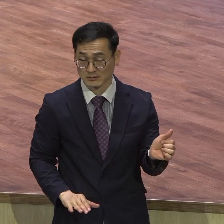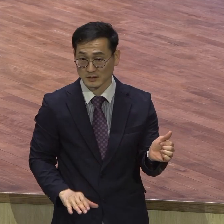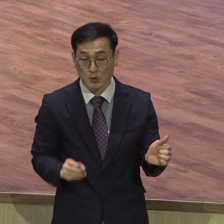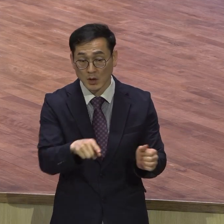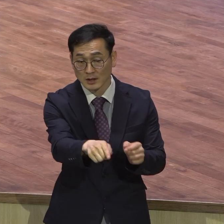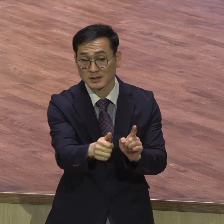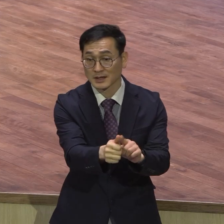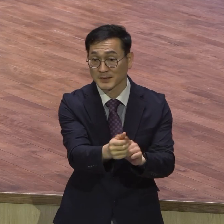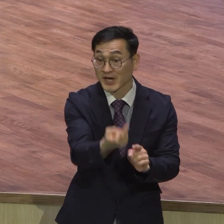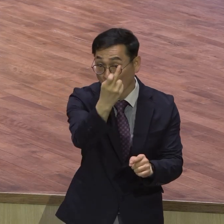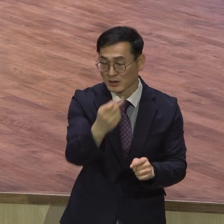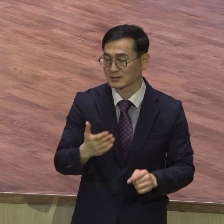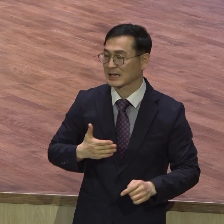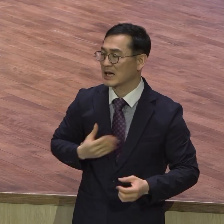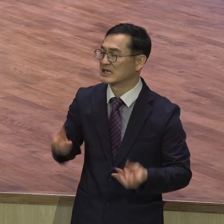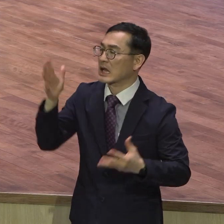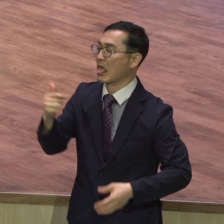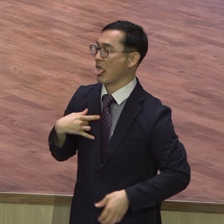하겠다. 자원한 것도 아니.